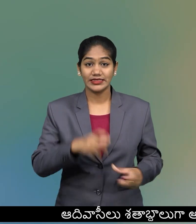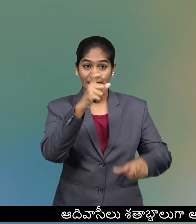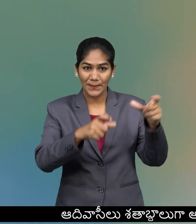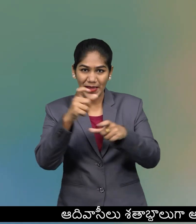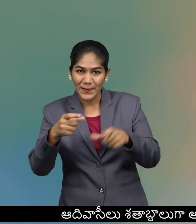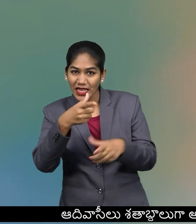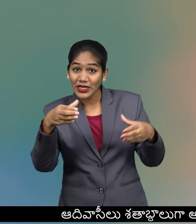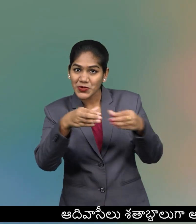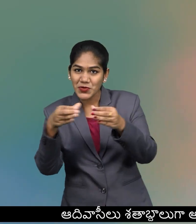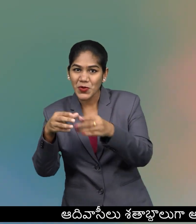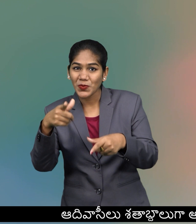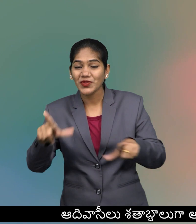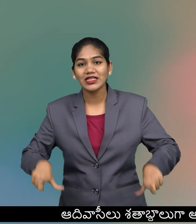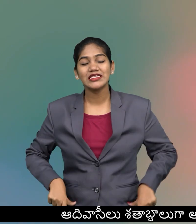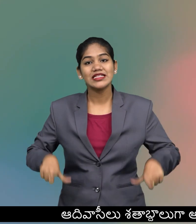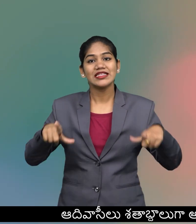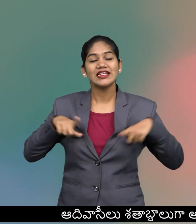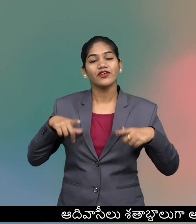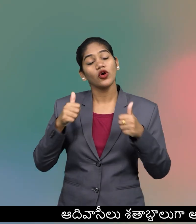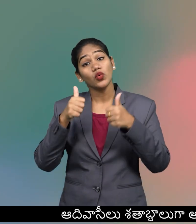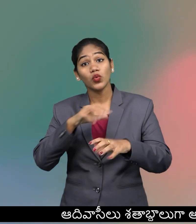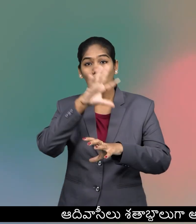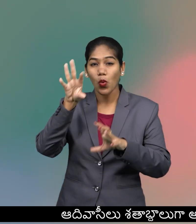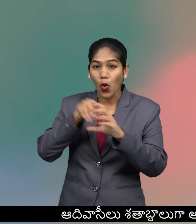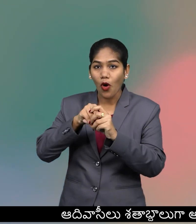ఆదివాసీలు శతాబ్దాలుగా అడవులతో సామరస్యంగా జీవించారు.